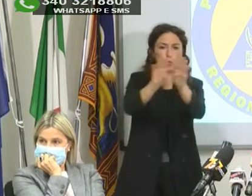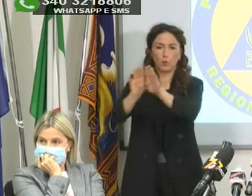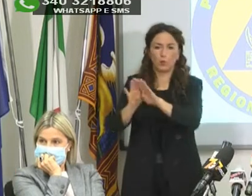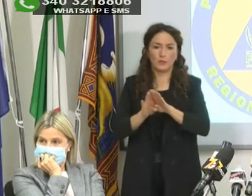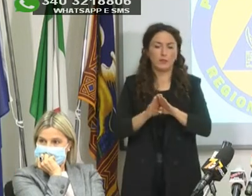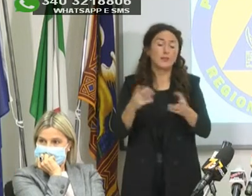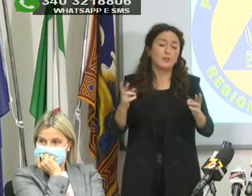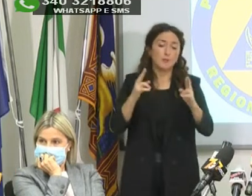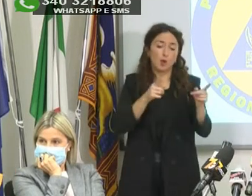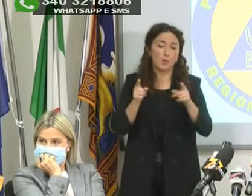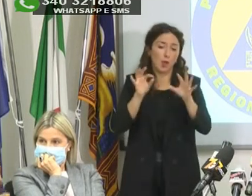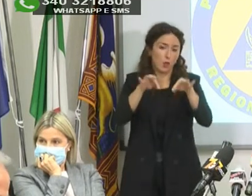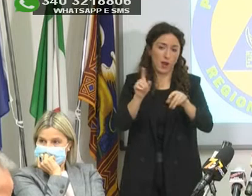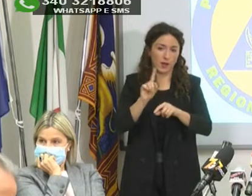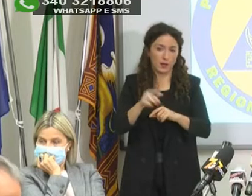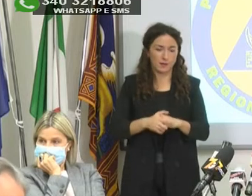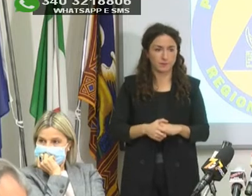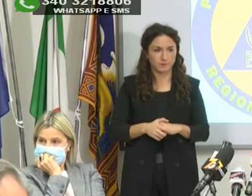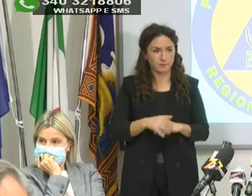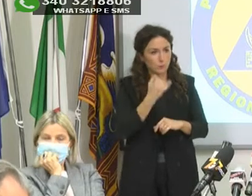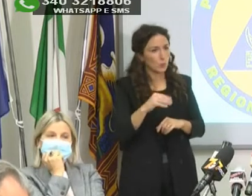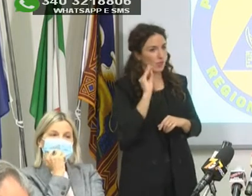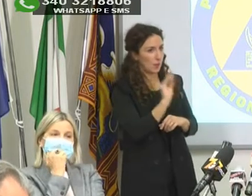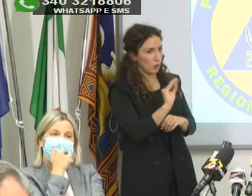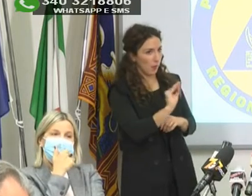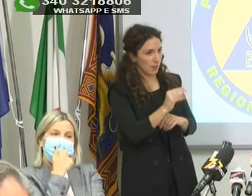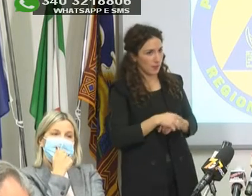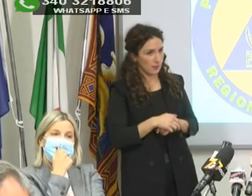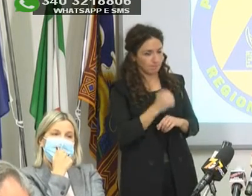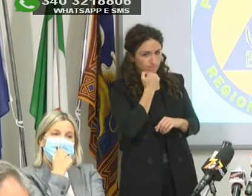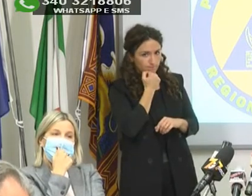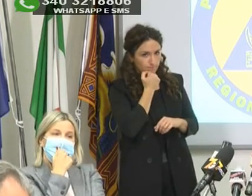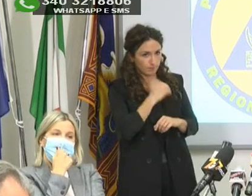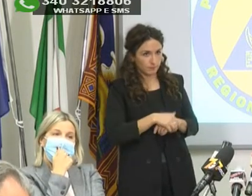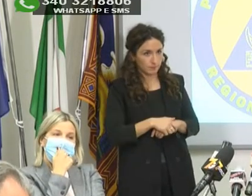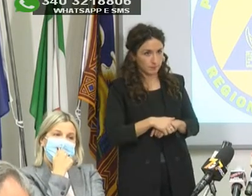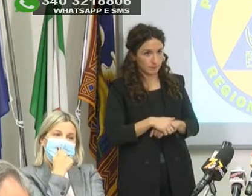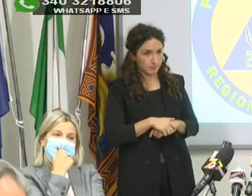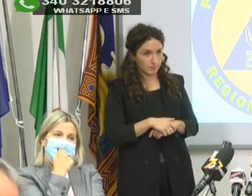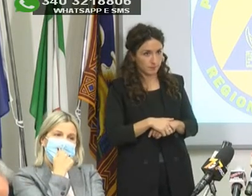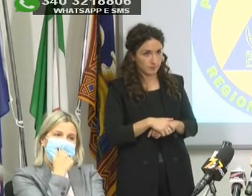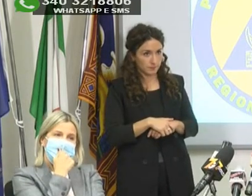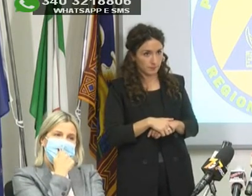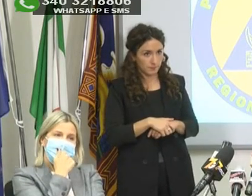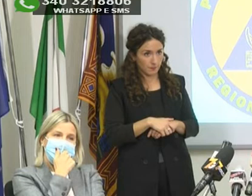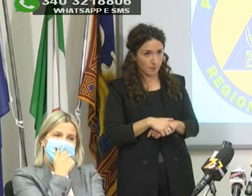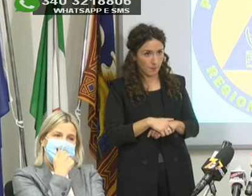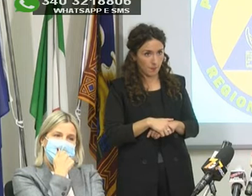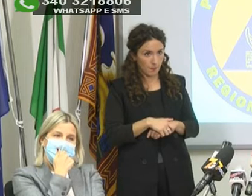momento, sinceramente. Le faccio un'ultima domanda, mi scuso, che non è, mi è riferita